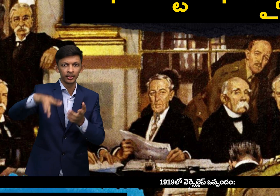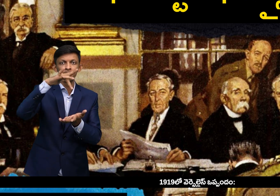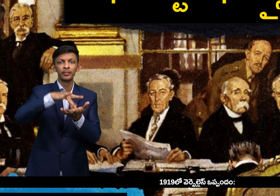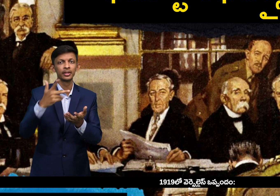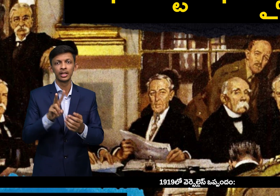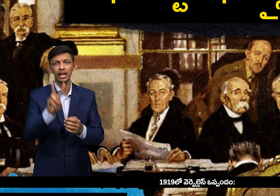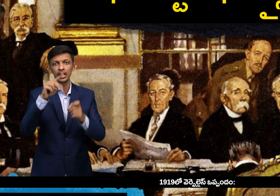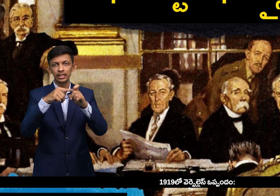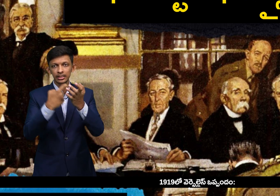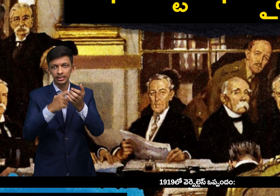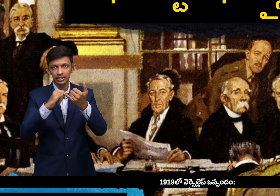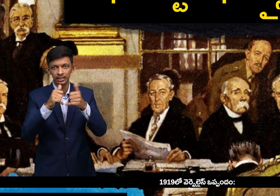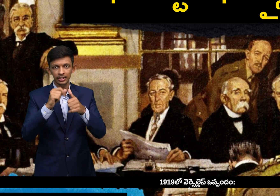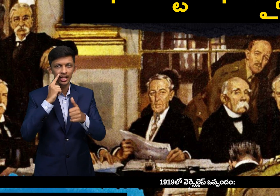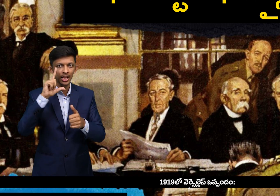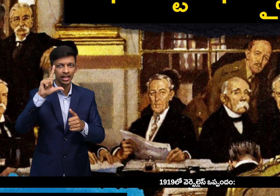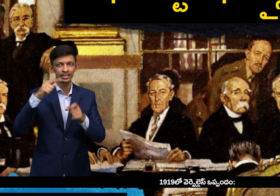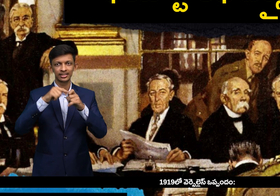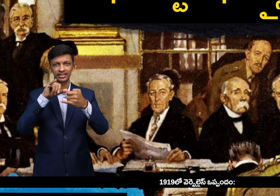1919లో వర్సైలెస్ ఒప్పందం.